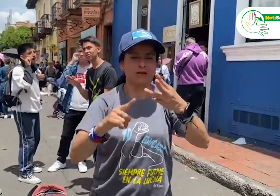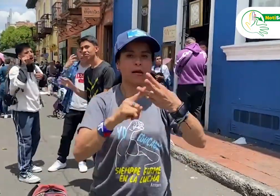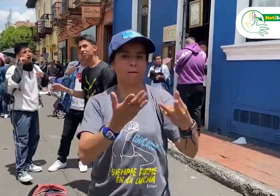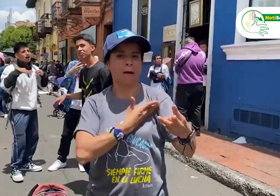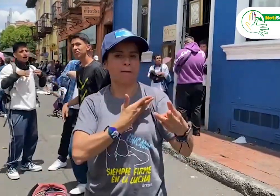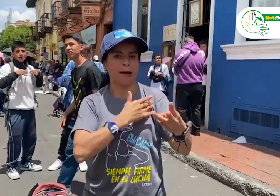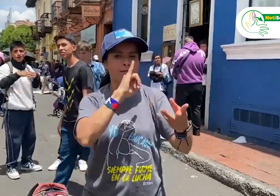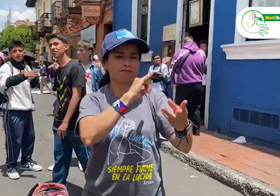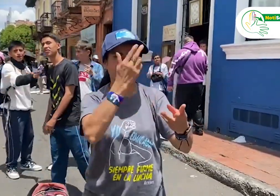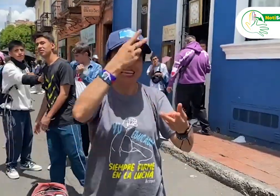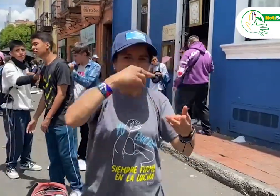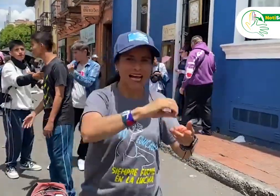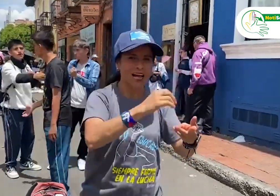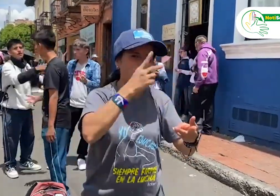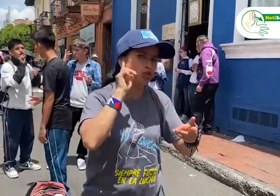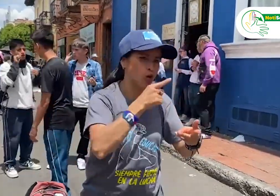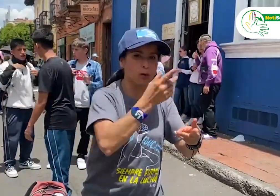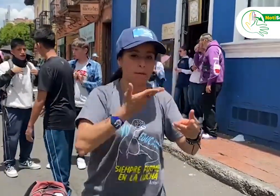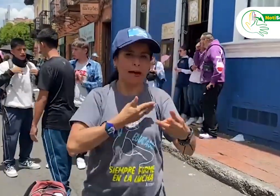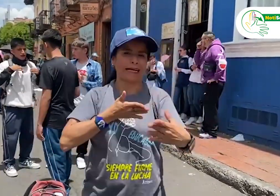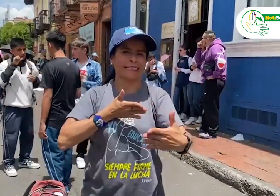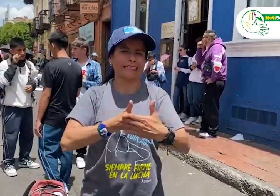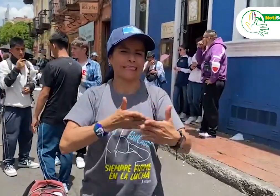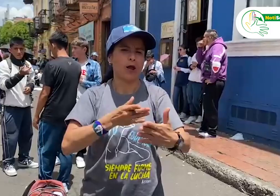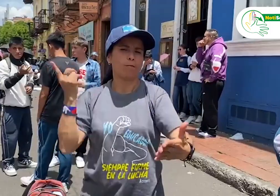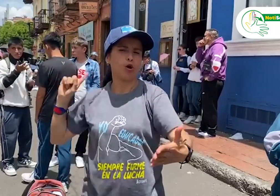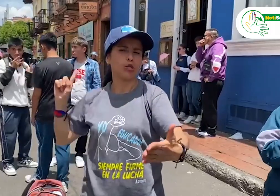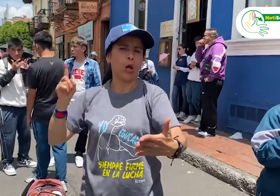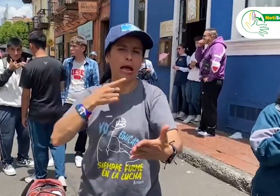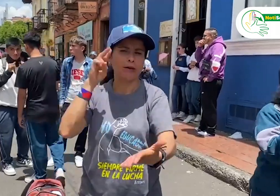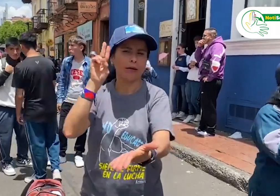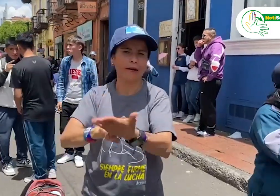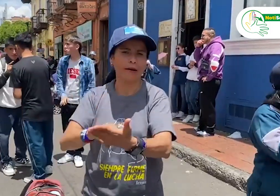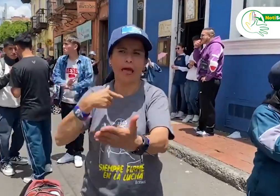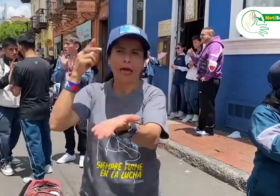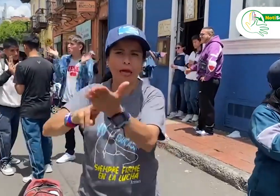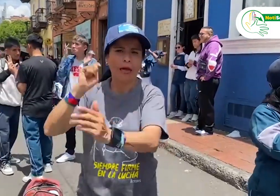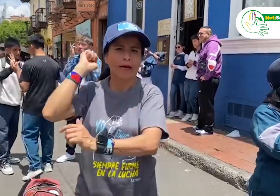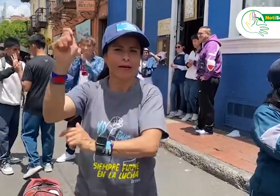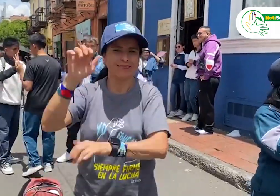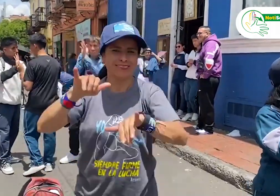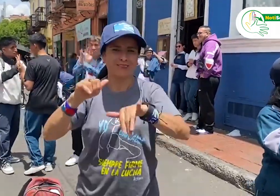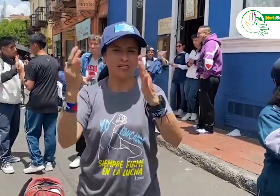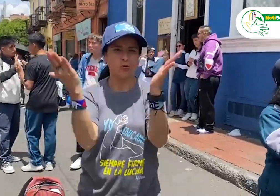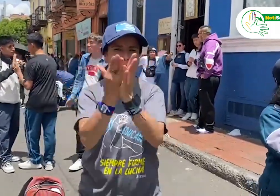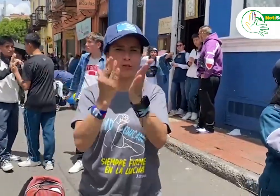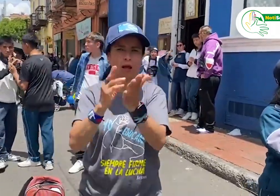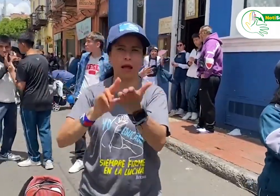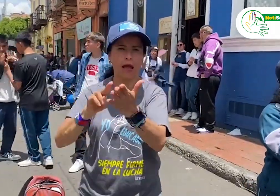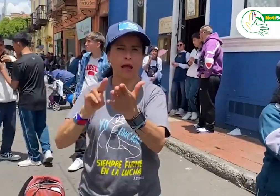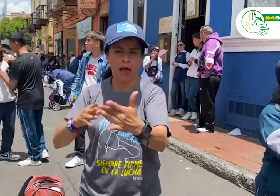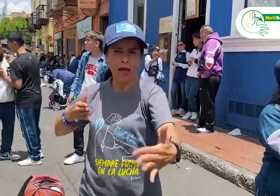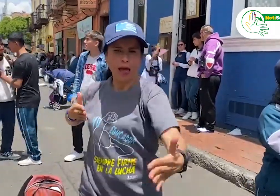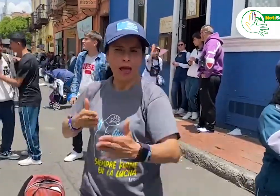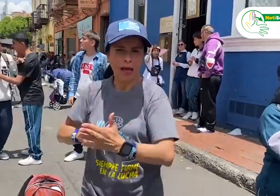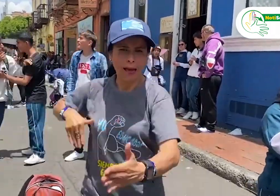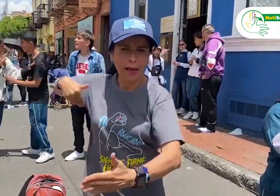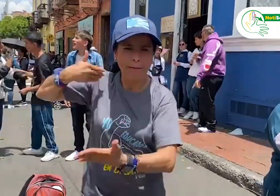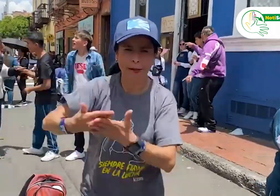directora de Acedos, profesional académico que también llegó, representante de padres de familias de niños sordos que siempre han tenido barreras por